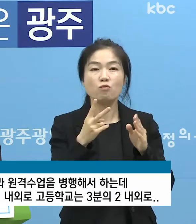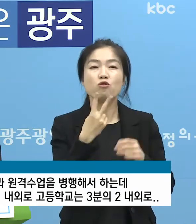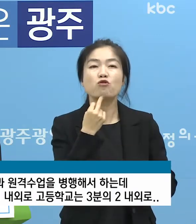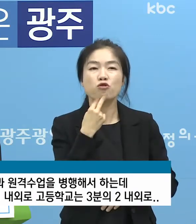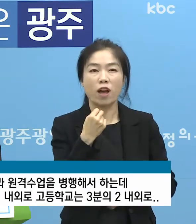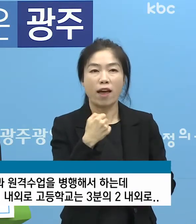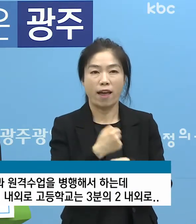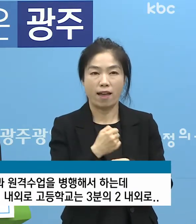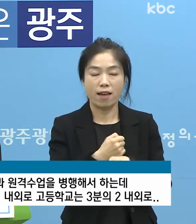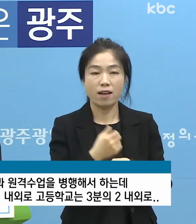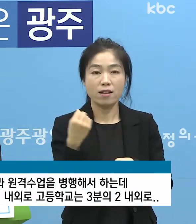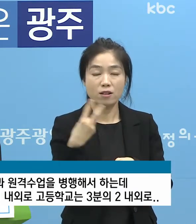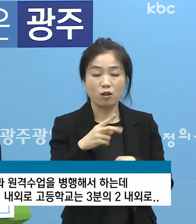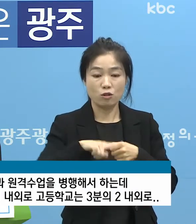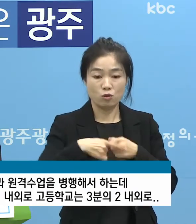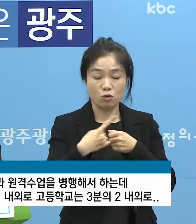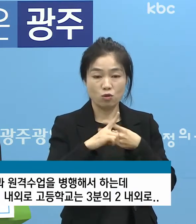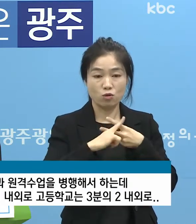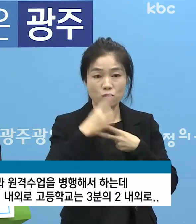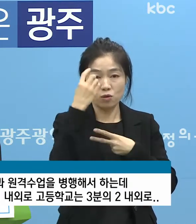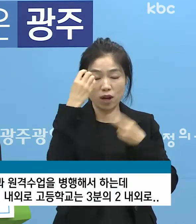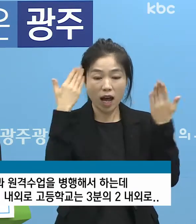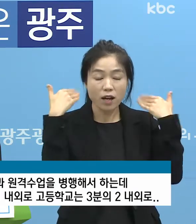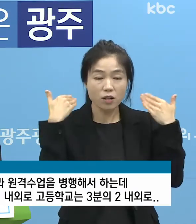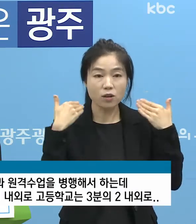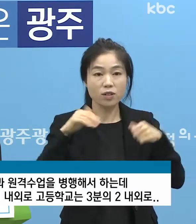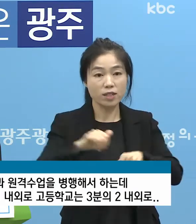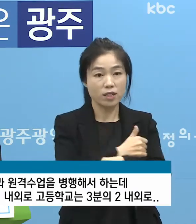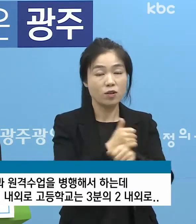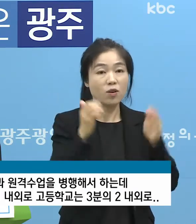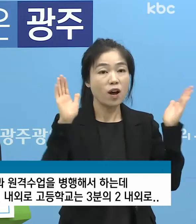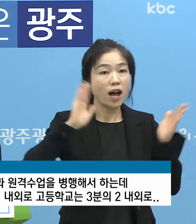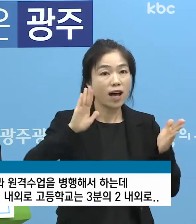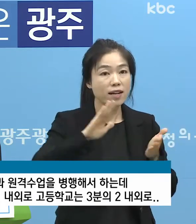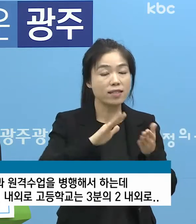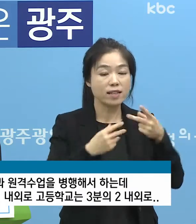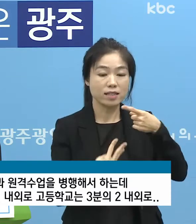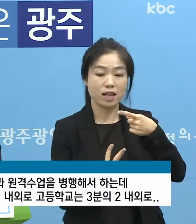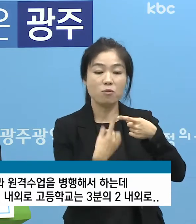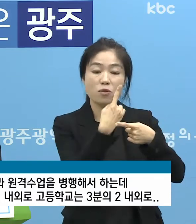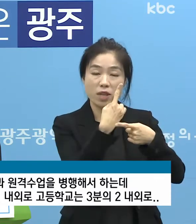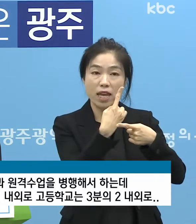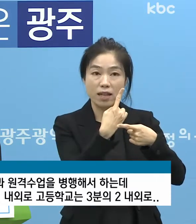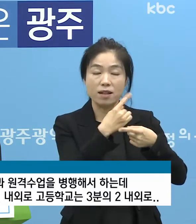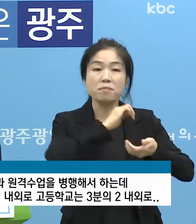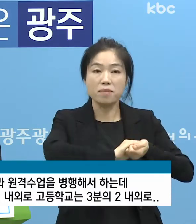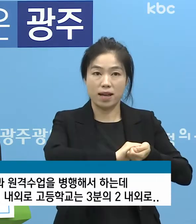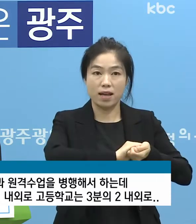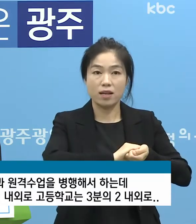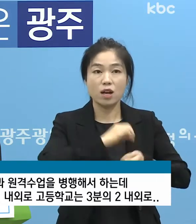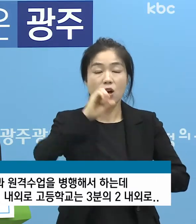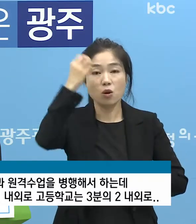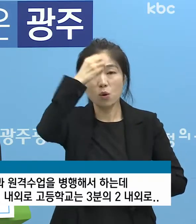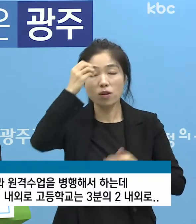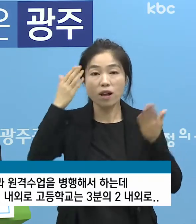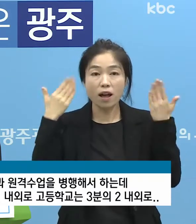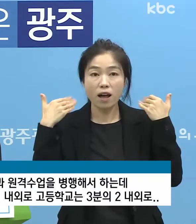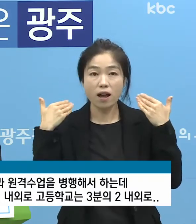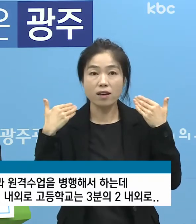병행해서 하는데 초중학교는 등교하는 학생이 3분의 1 내외로